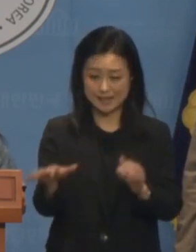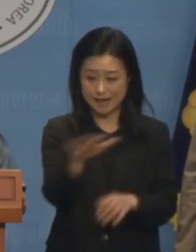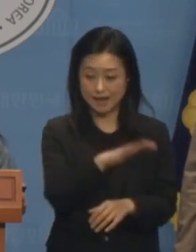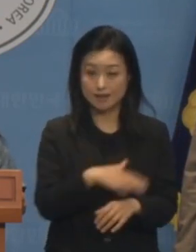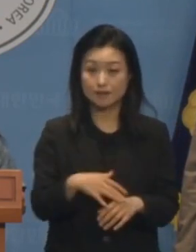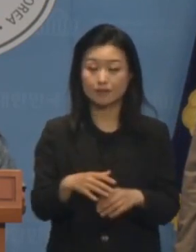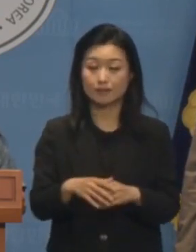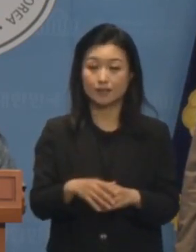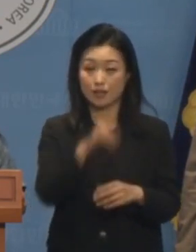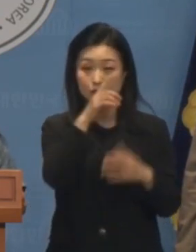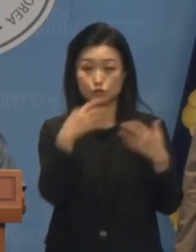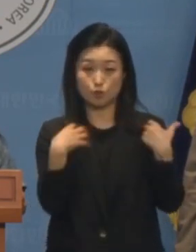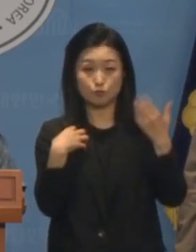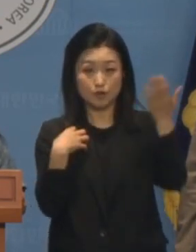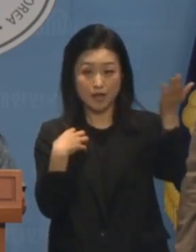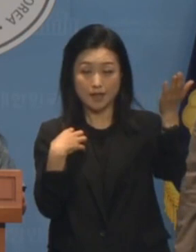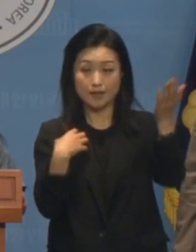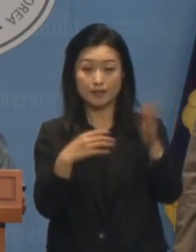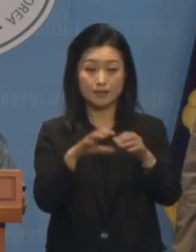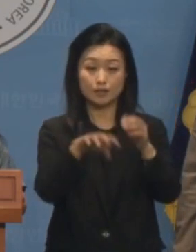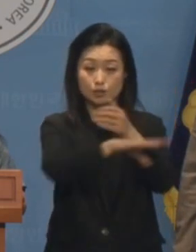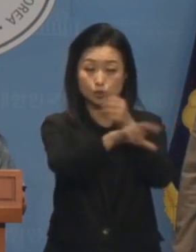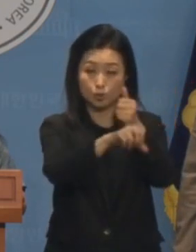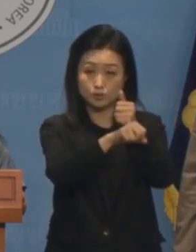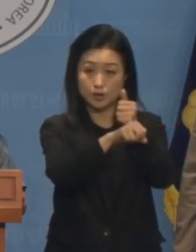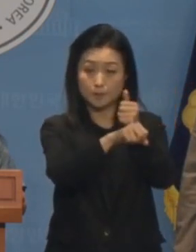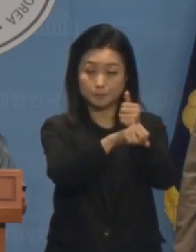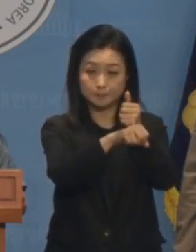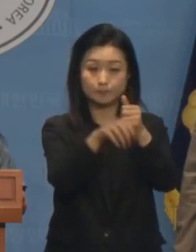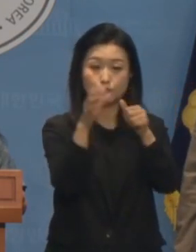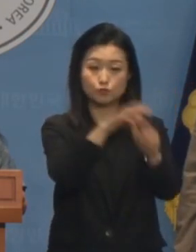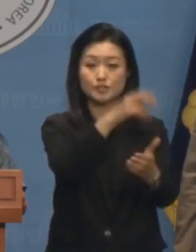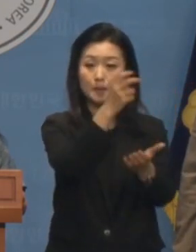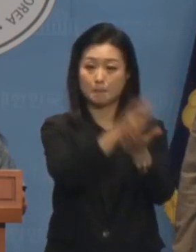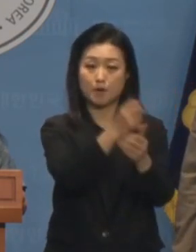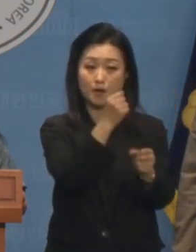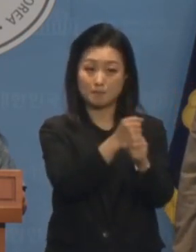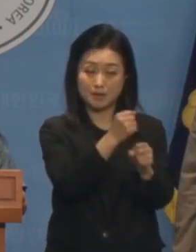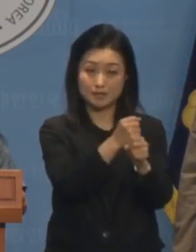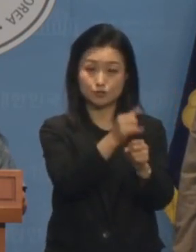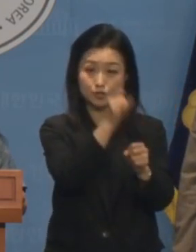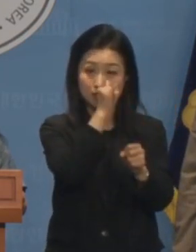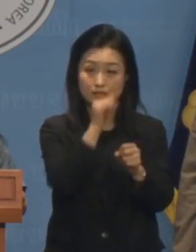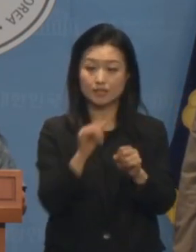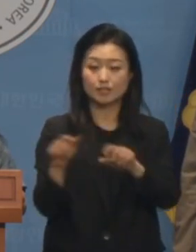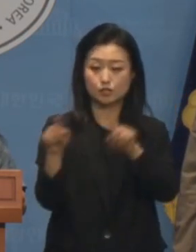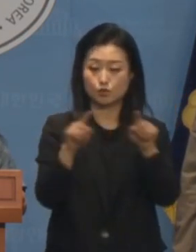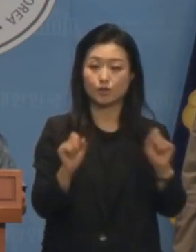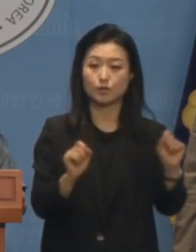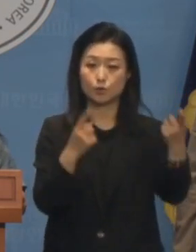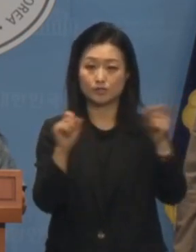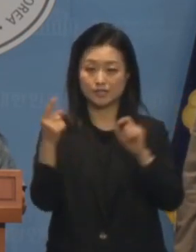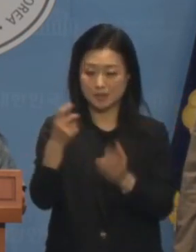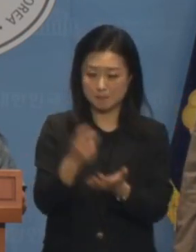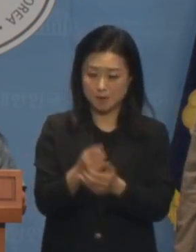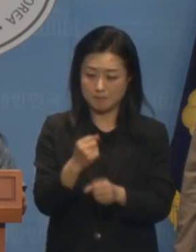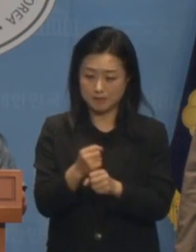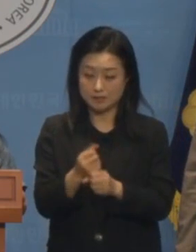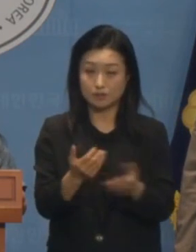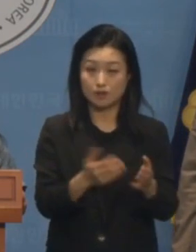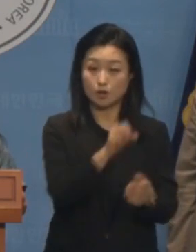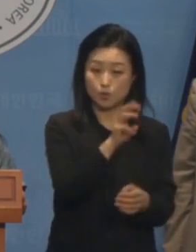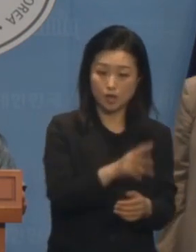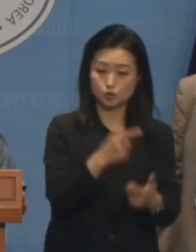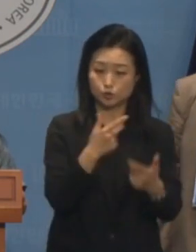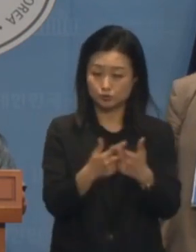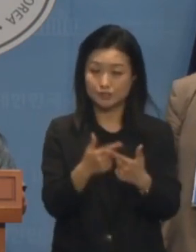이후 정부의 온라인 플랫폼 독점규제법 제정을 촉구하는 전국 동시다발 행동을 전개할 예정입니다. 광주,